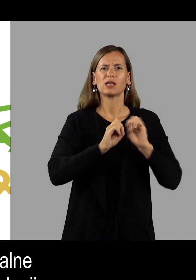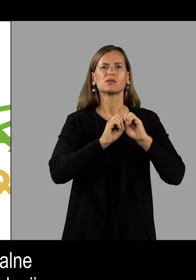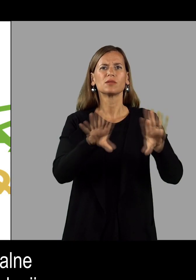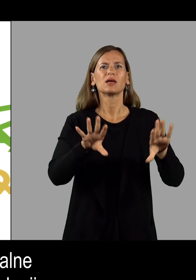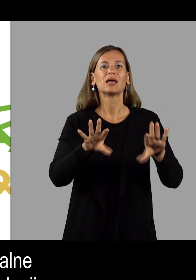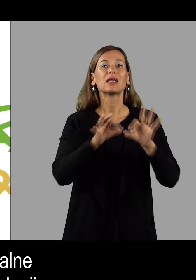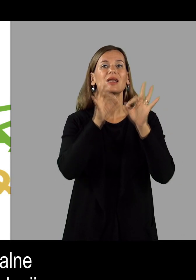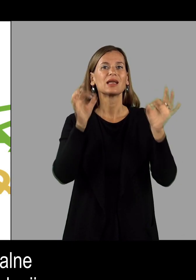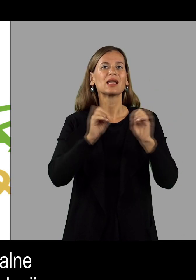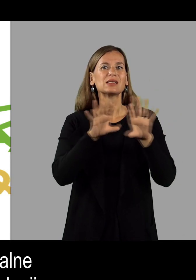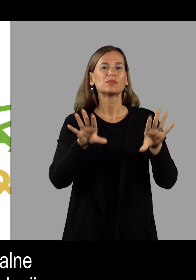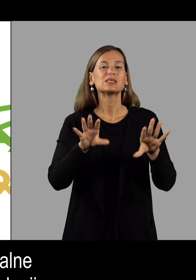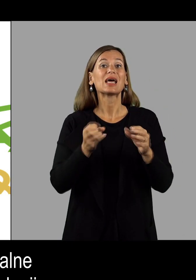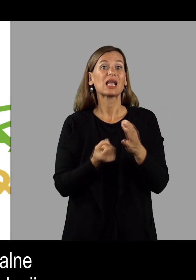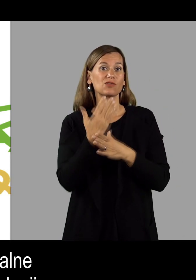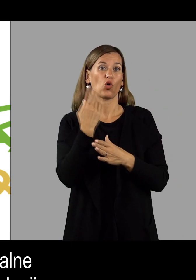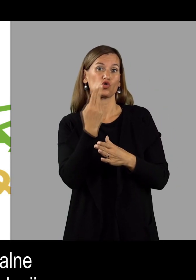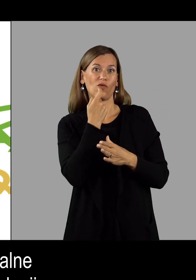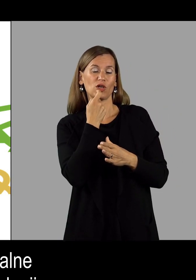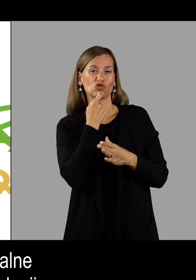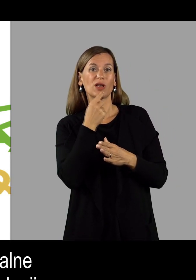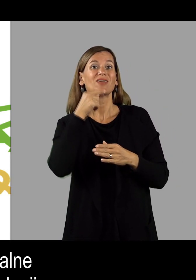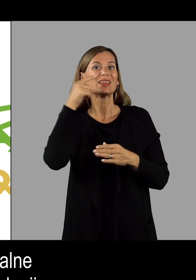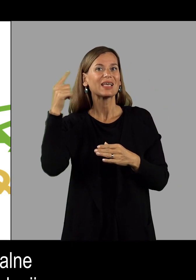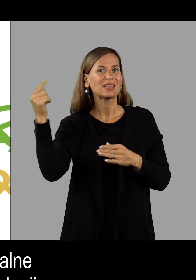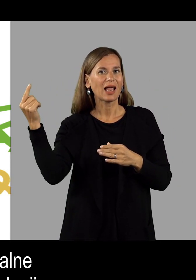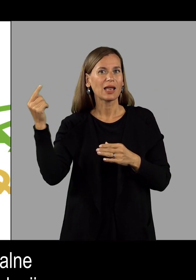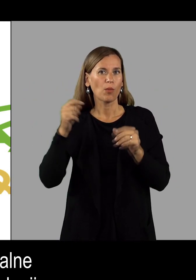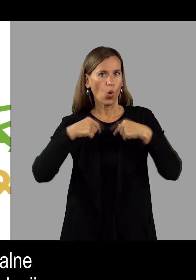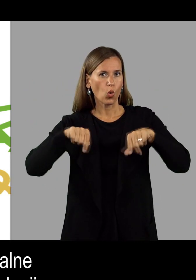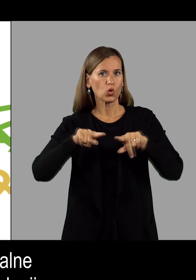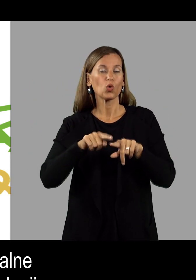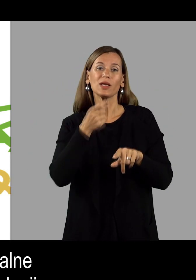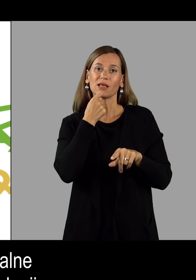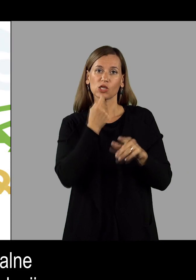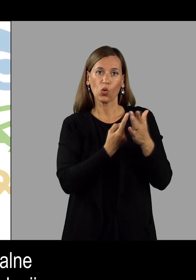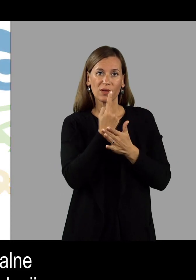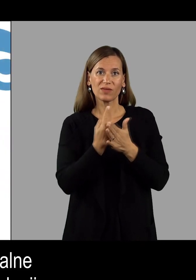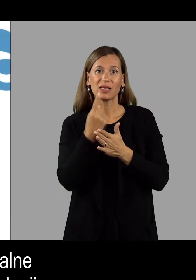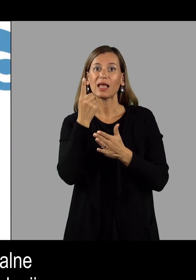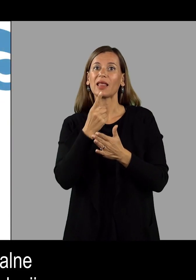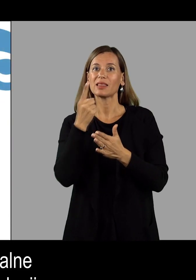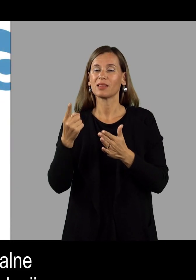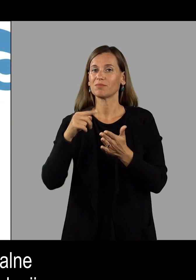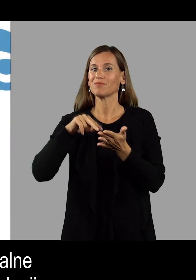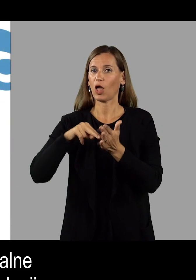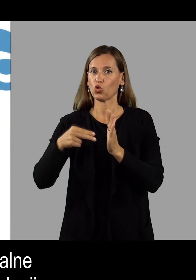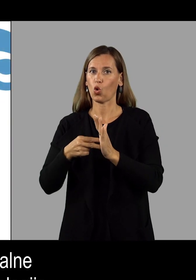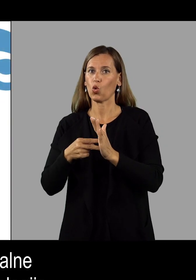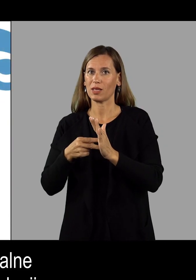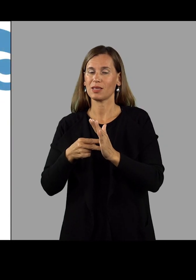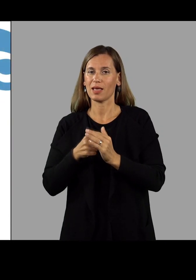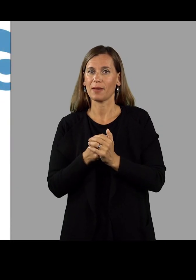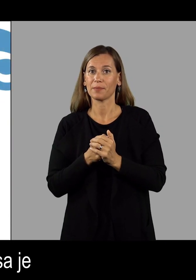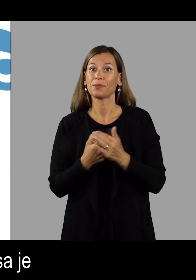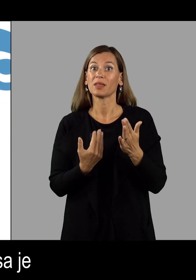Pozdravljeni, sem Magda Stražišar iz Službe za slovenski jezik pri Ministrstvu za kulturo. Ministrstvo je konec